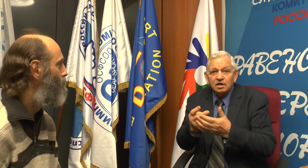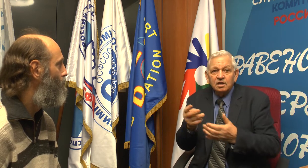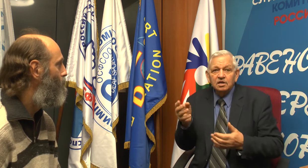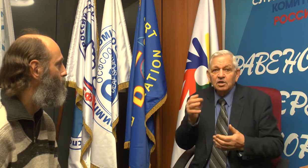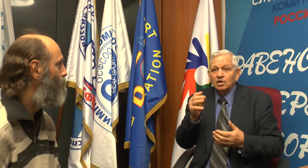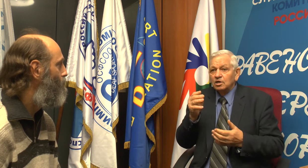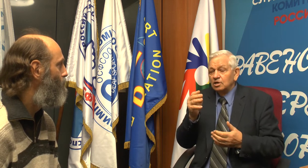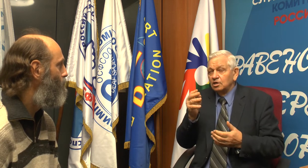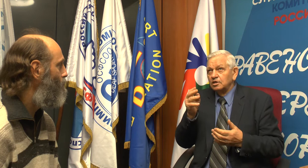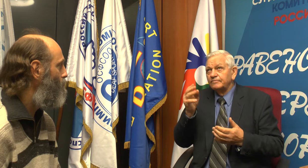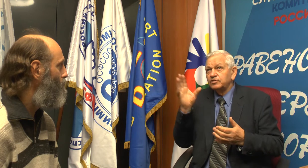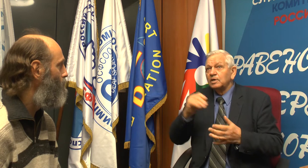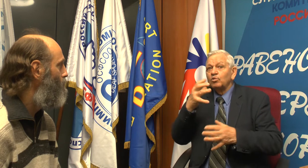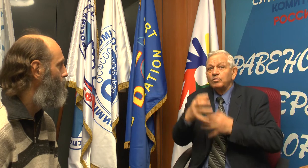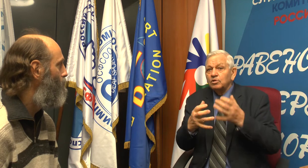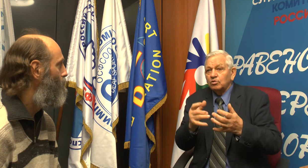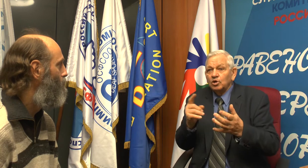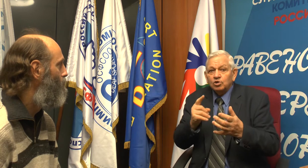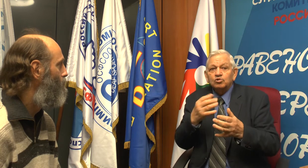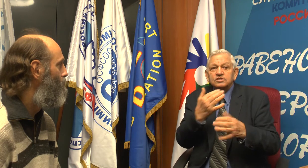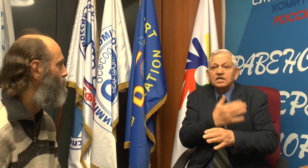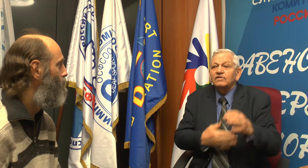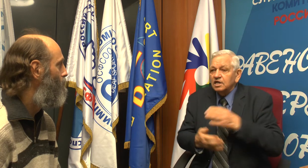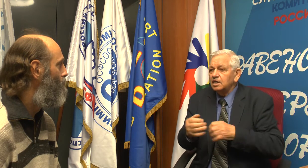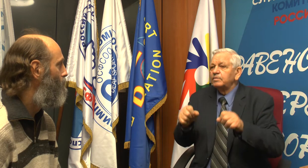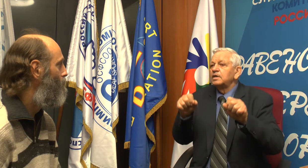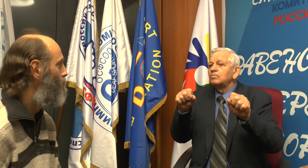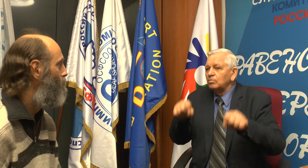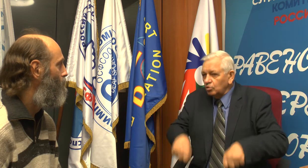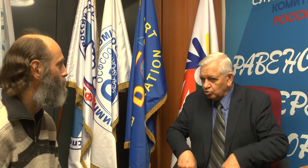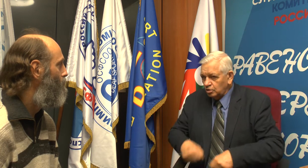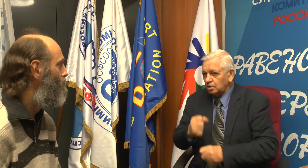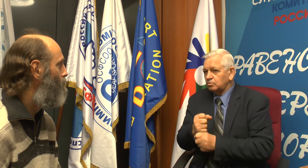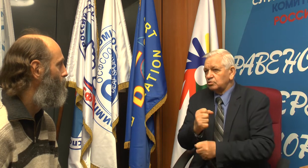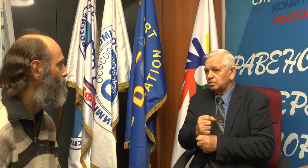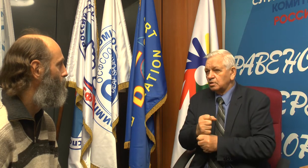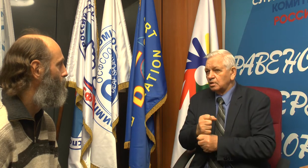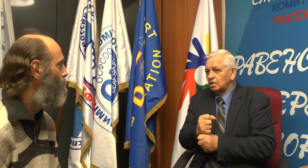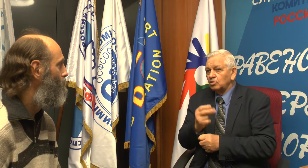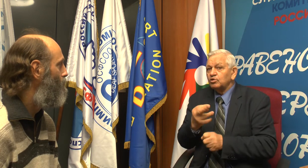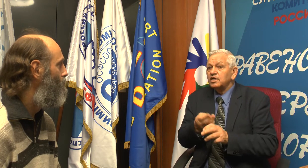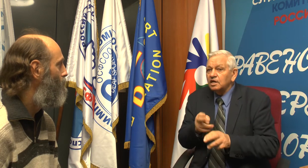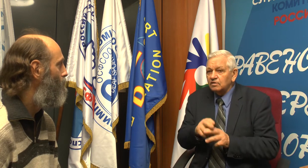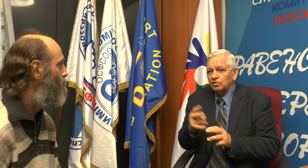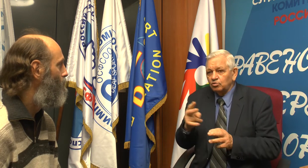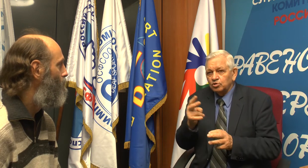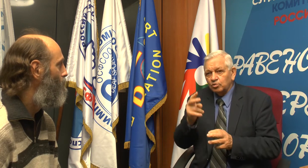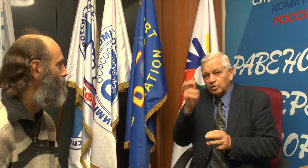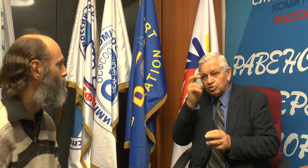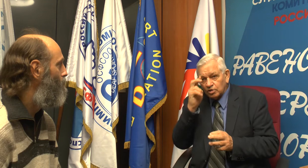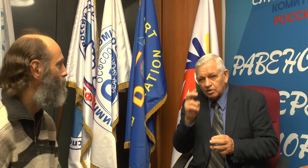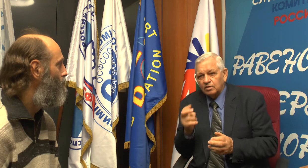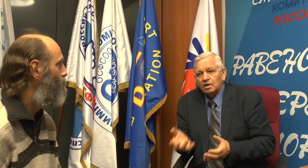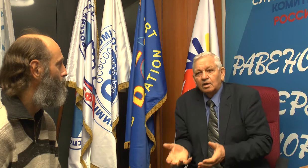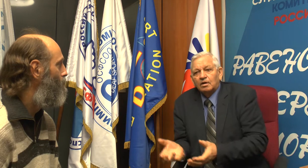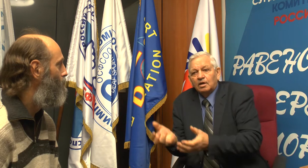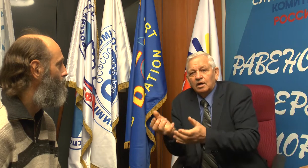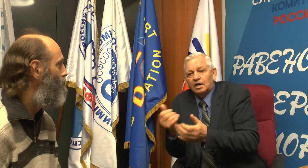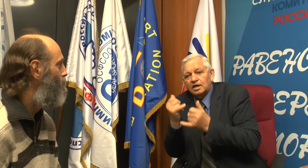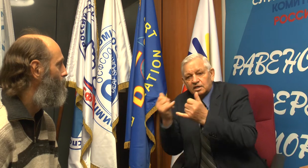показали всему миру, что с инвалидами можно работать. Но для этого нужно, чтобы государство